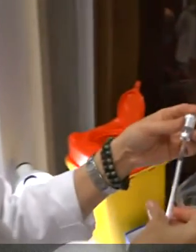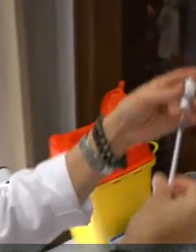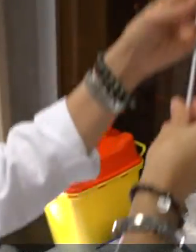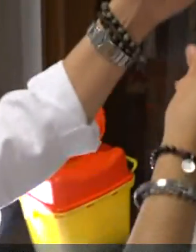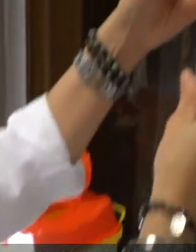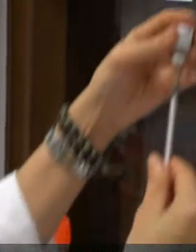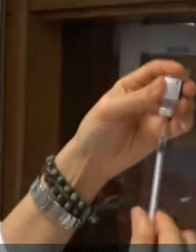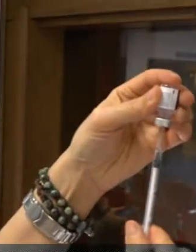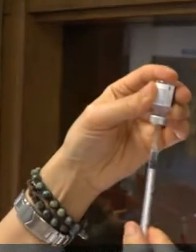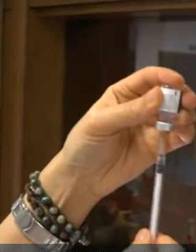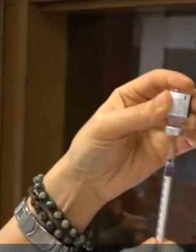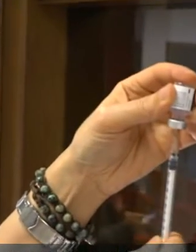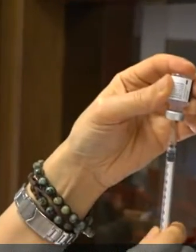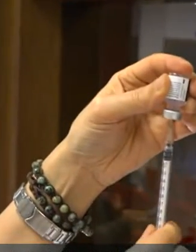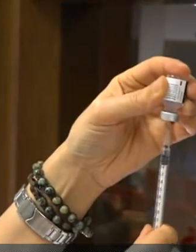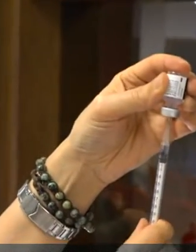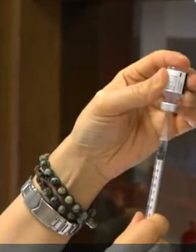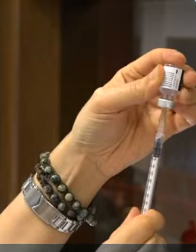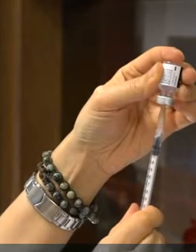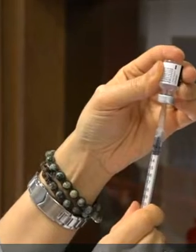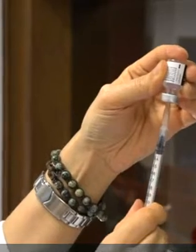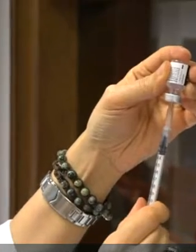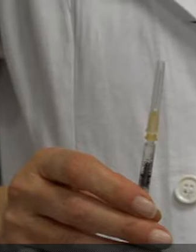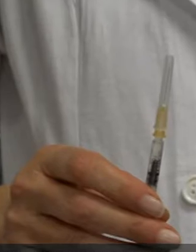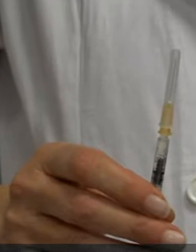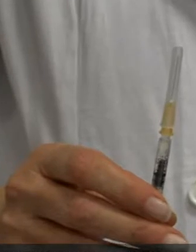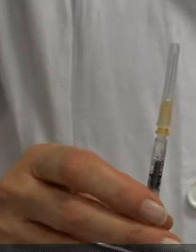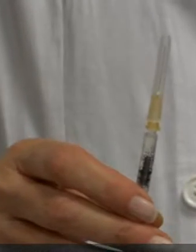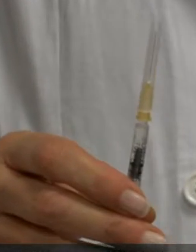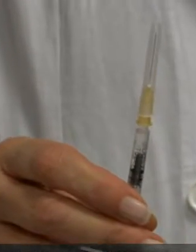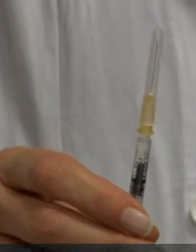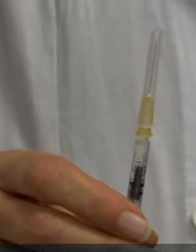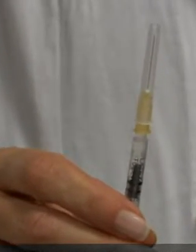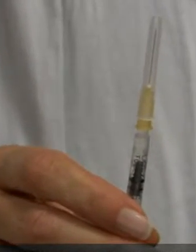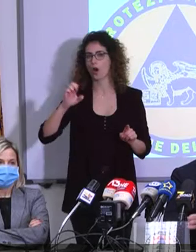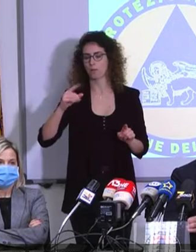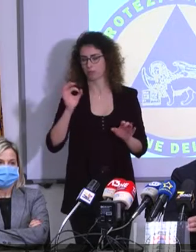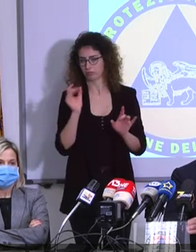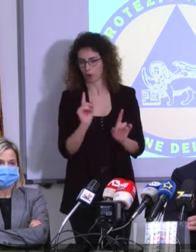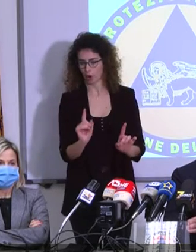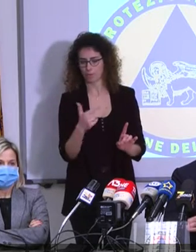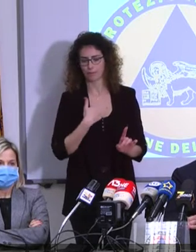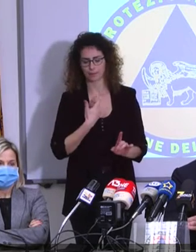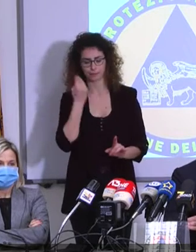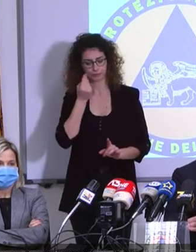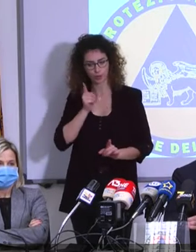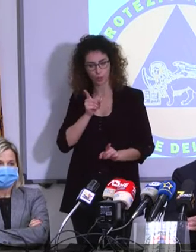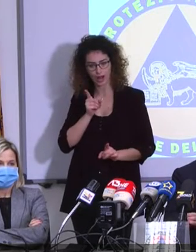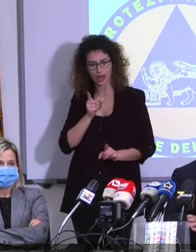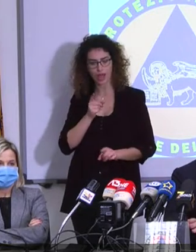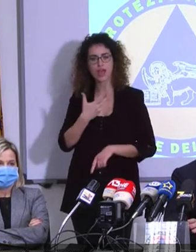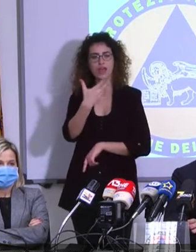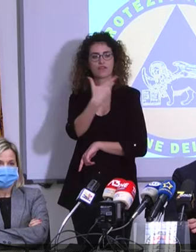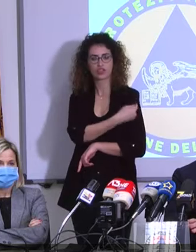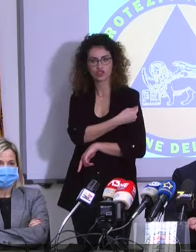nell'ottica di accelerare le vaccinazioni dal presidente zaia arriva una proposta mi chiedo per quale motivo vaccini autorizzati a dire food